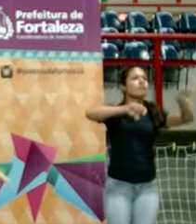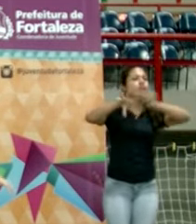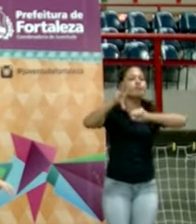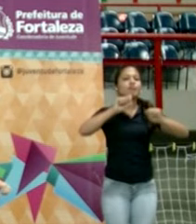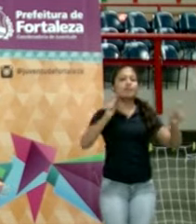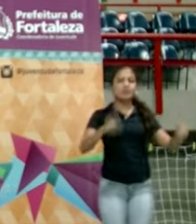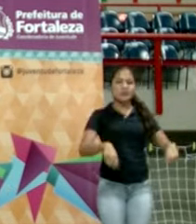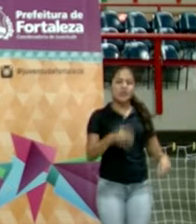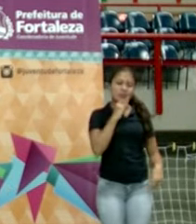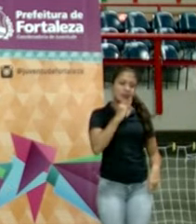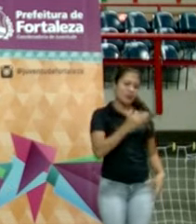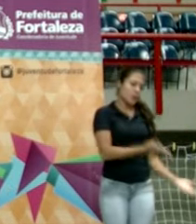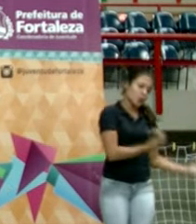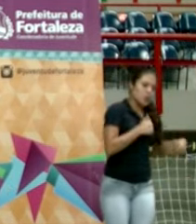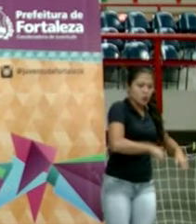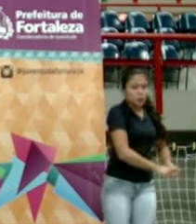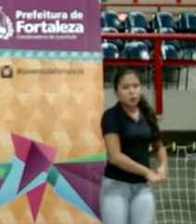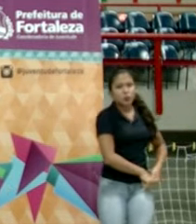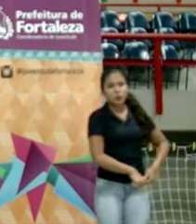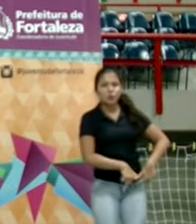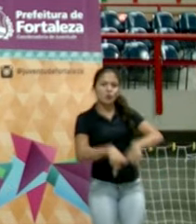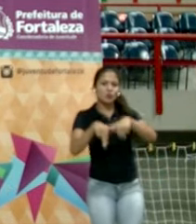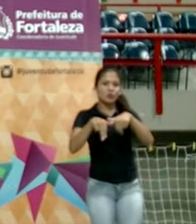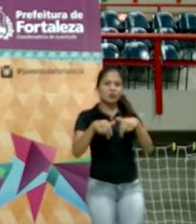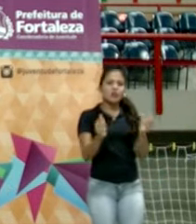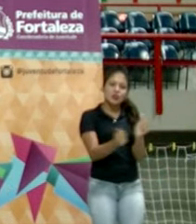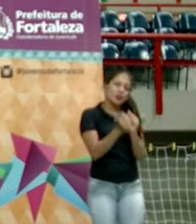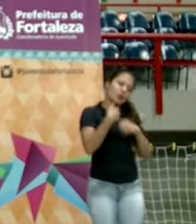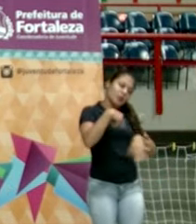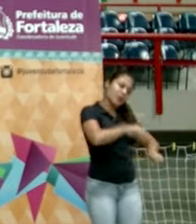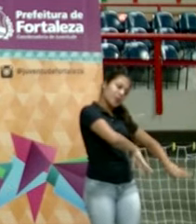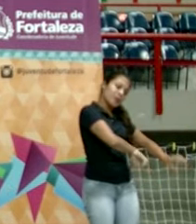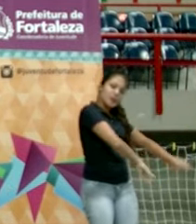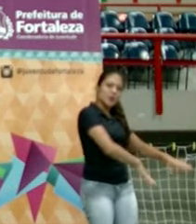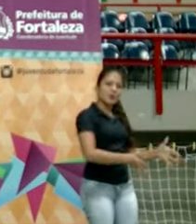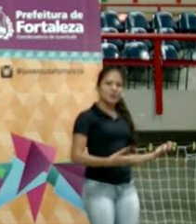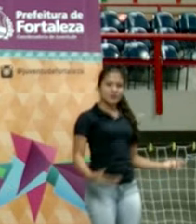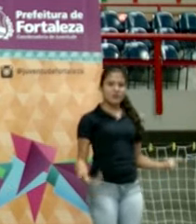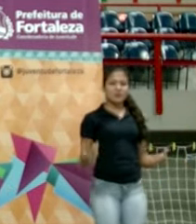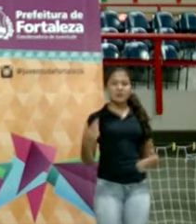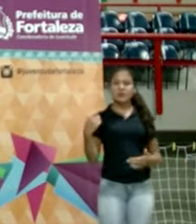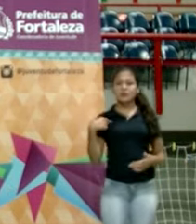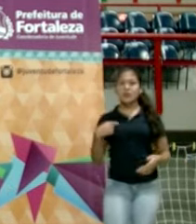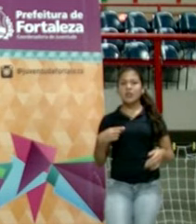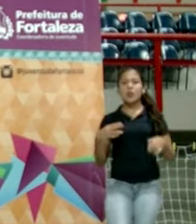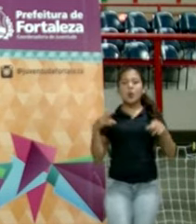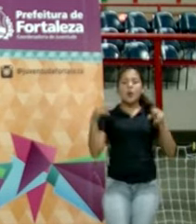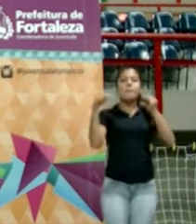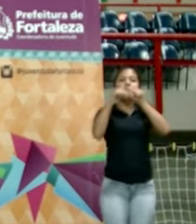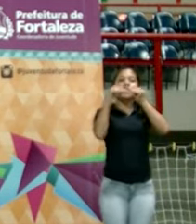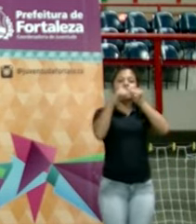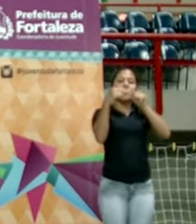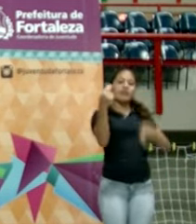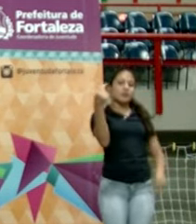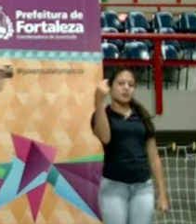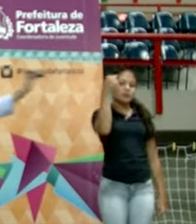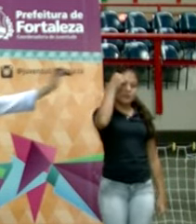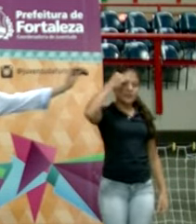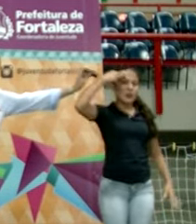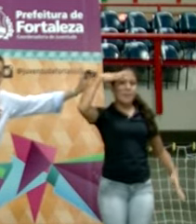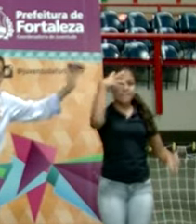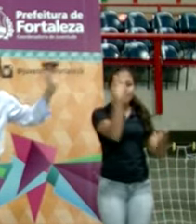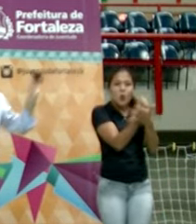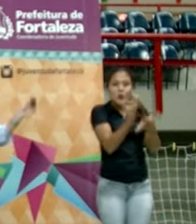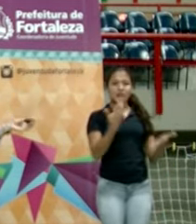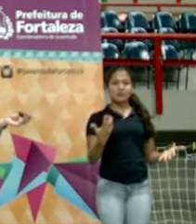pegar na tua mão e dizer assim, vamos meu filhinho, vou te dar todo o conhecimento. Aí eu pego então um pendrive, boto aqui na minha cabeça, faço um download e